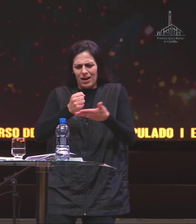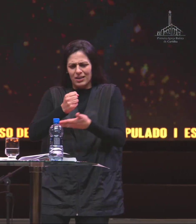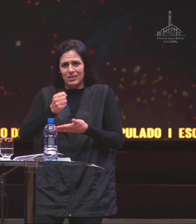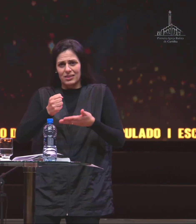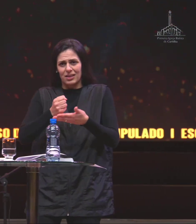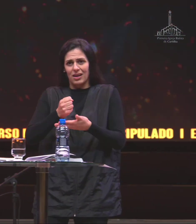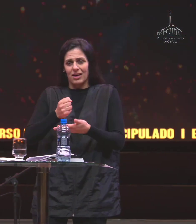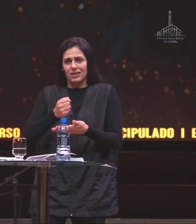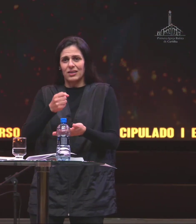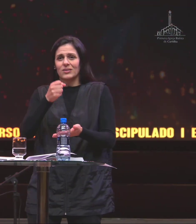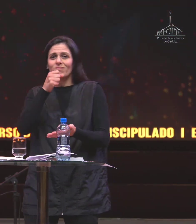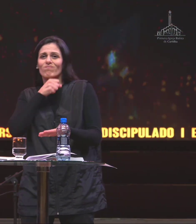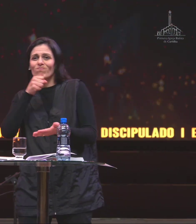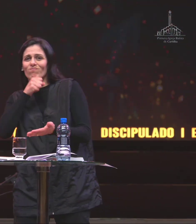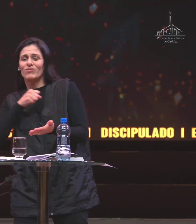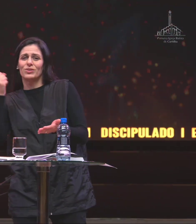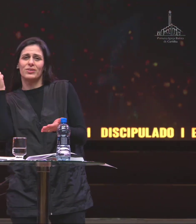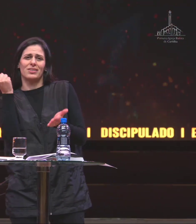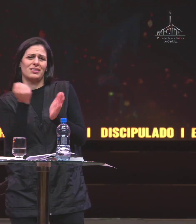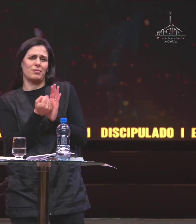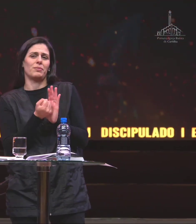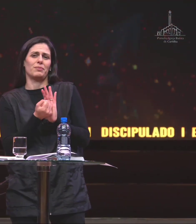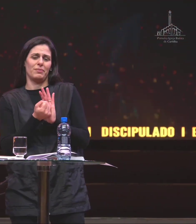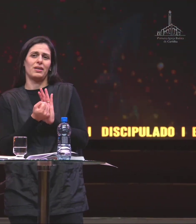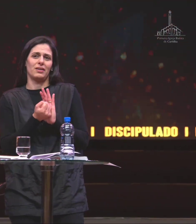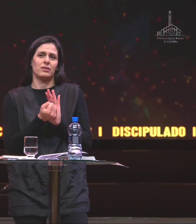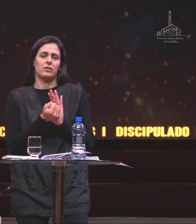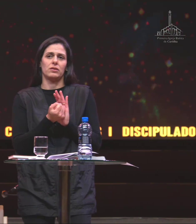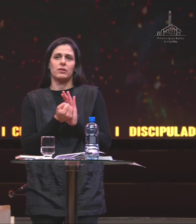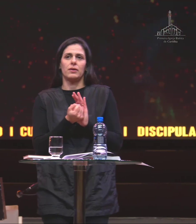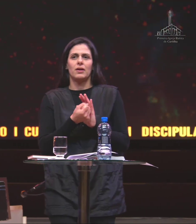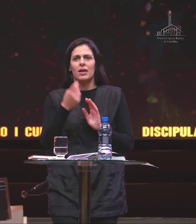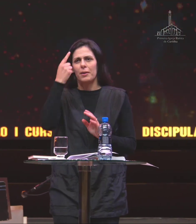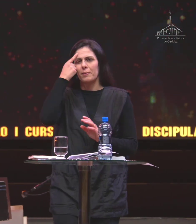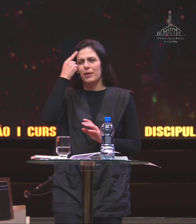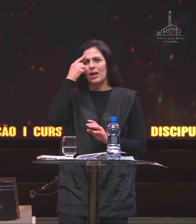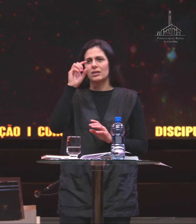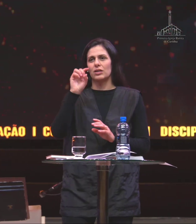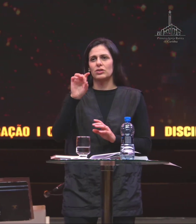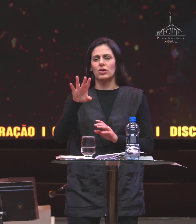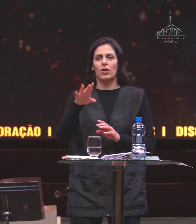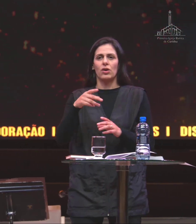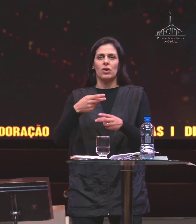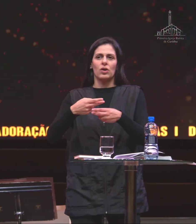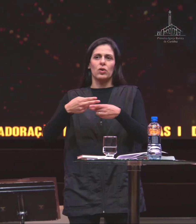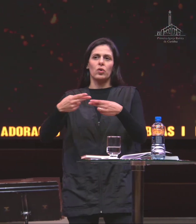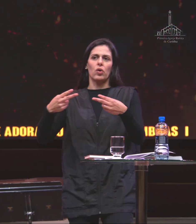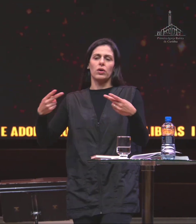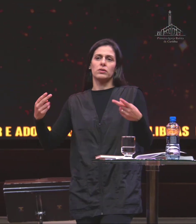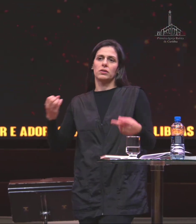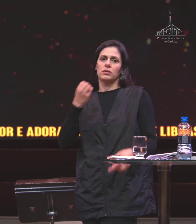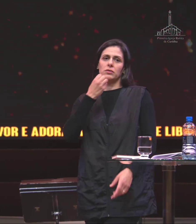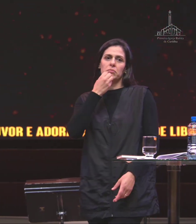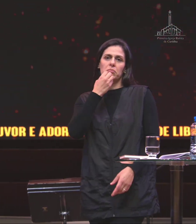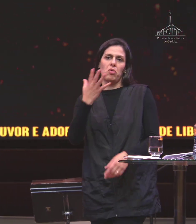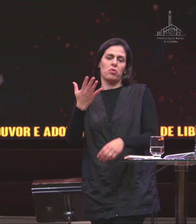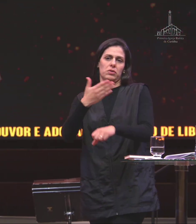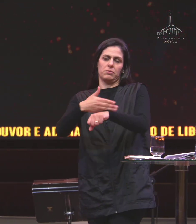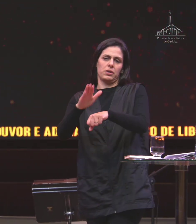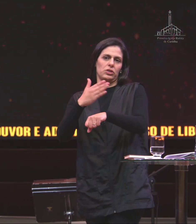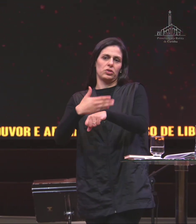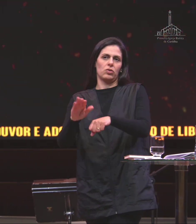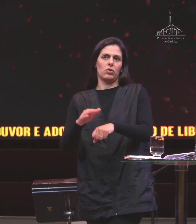queria uma vida assim. Mas daí Deus põe o projeto no seu coração. E você fala, não, manda outro. Está repreendido,